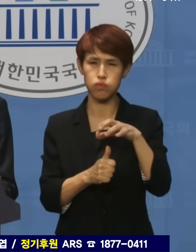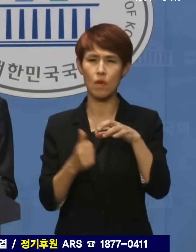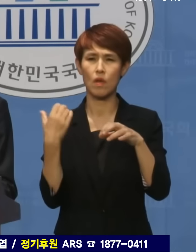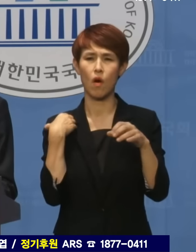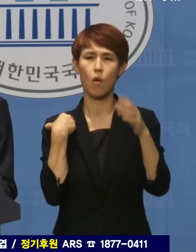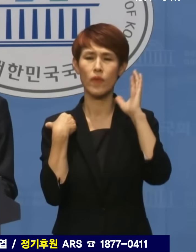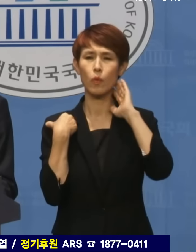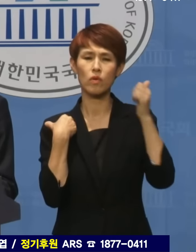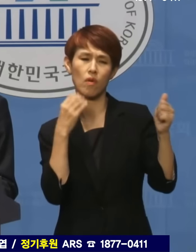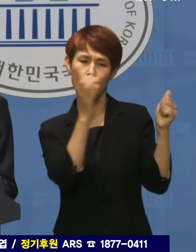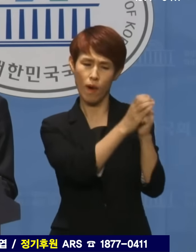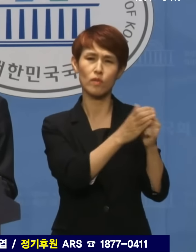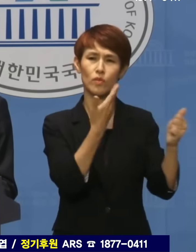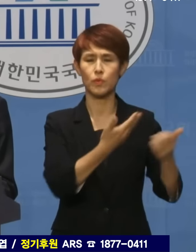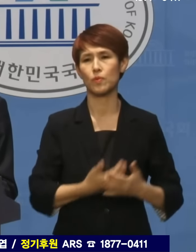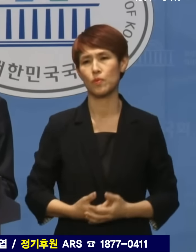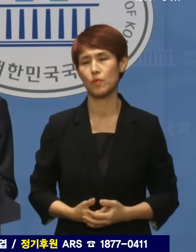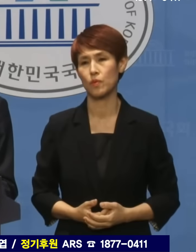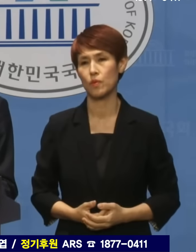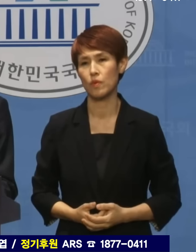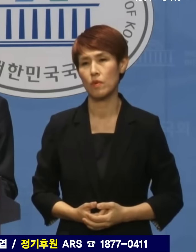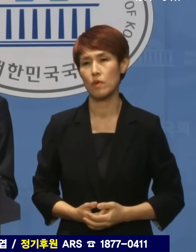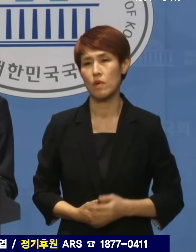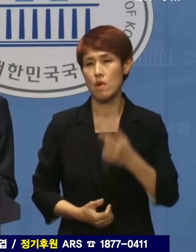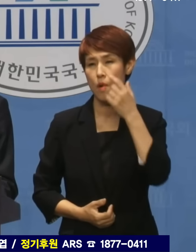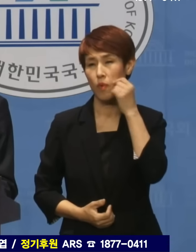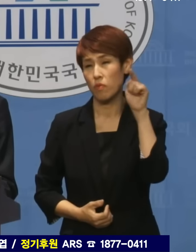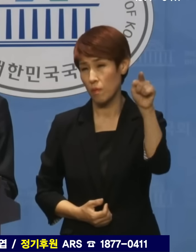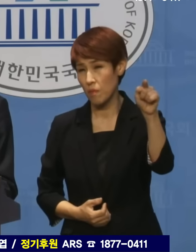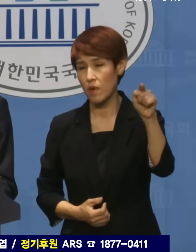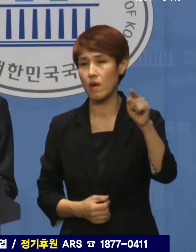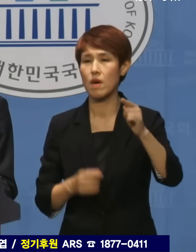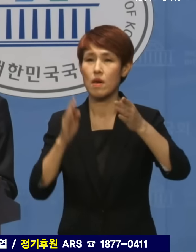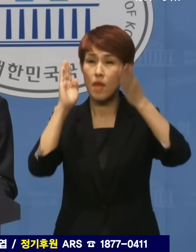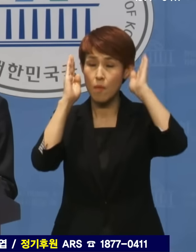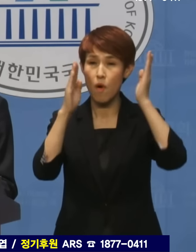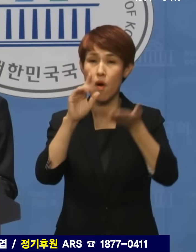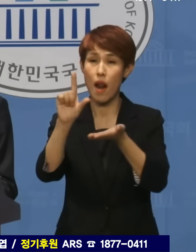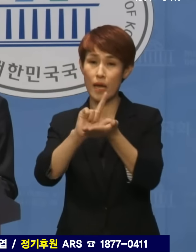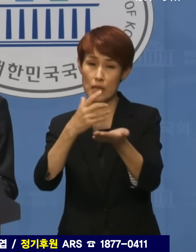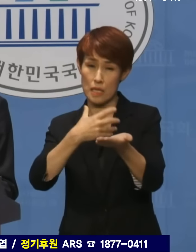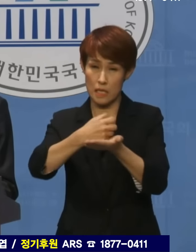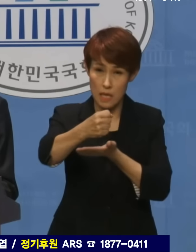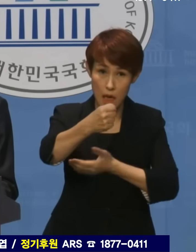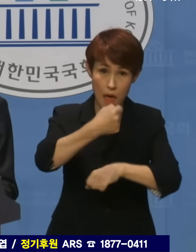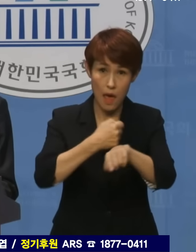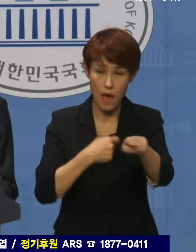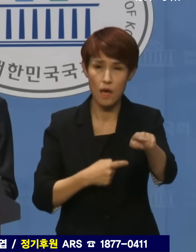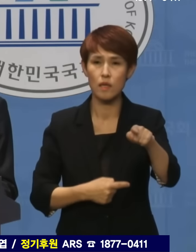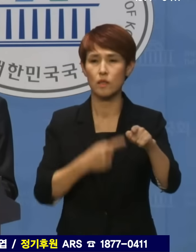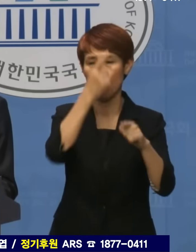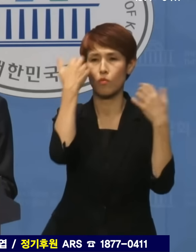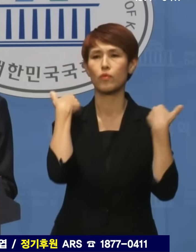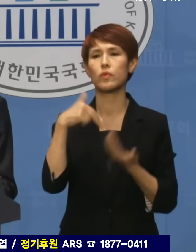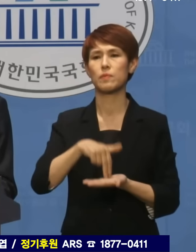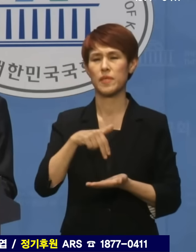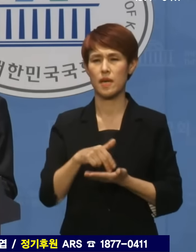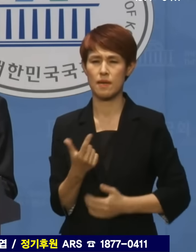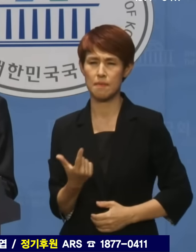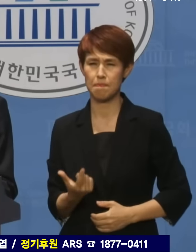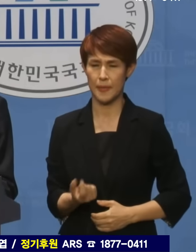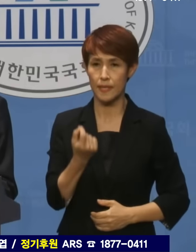해 주십시오 윤석일 대통령은 일본 정부의 네이버라인 탈취 시도에 대해 정부 차원에